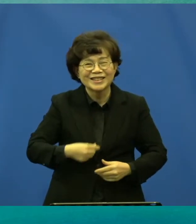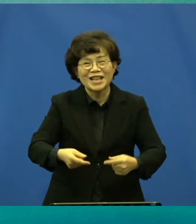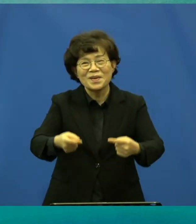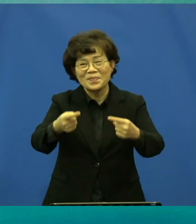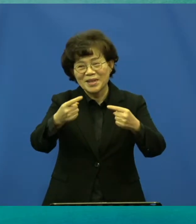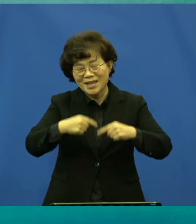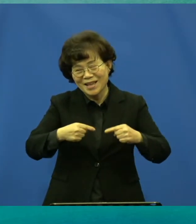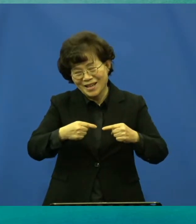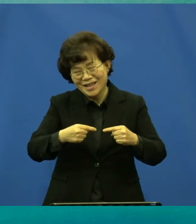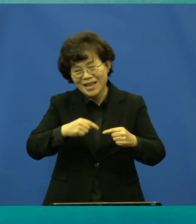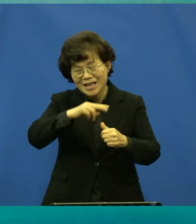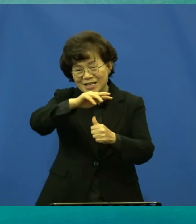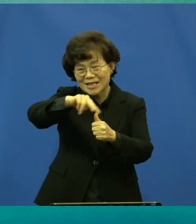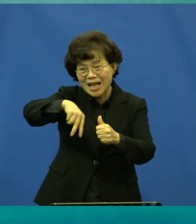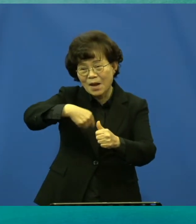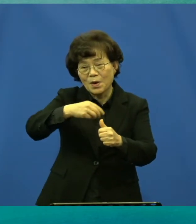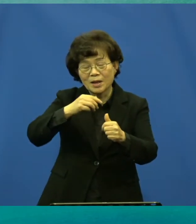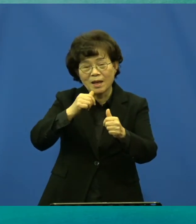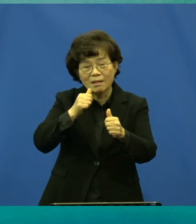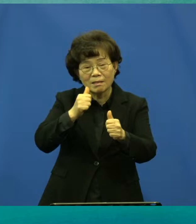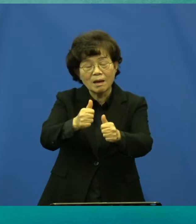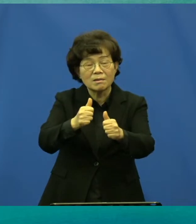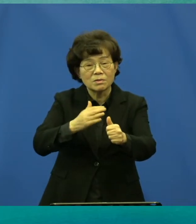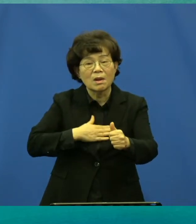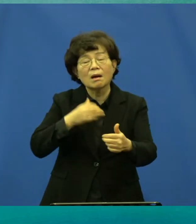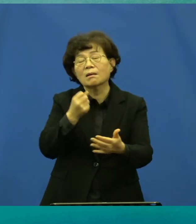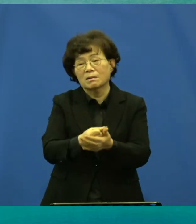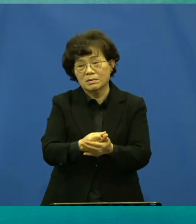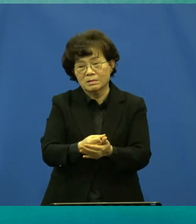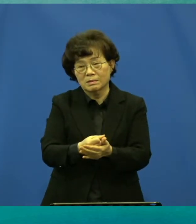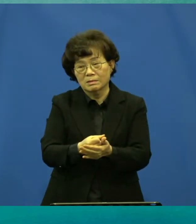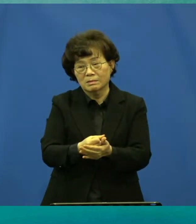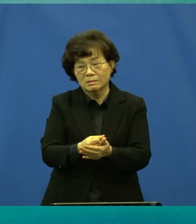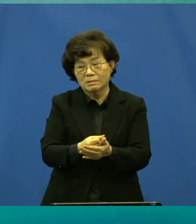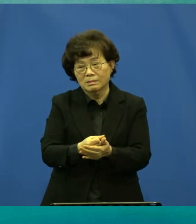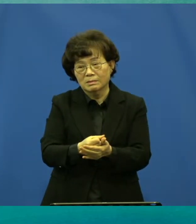참여는 상황에 따라 내가 결정하겠습니다.